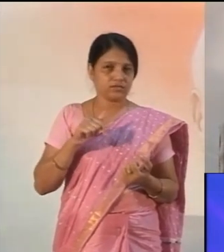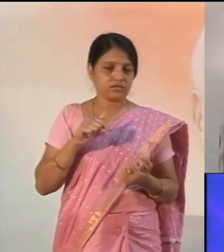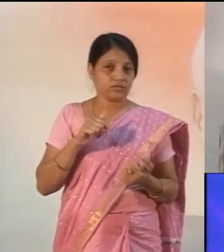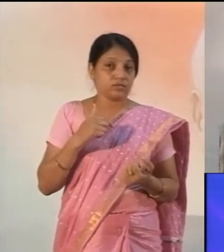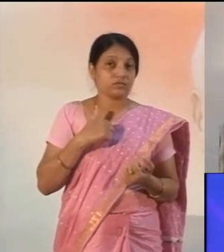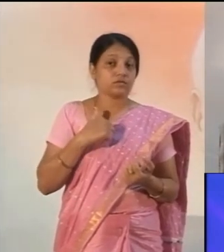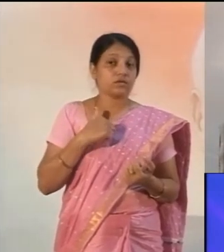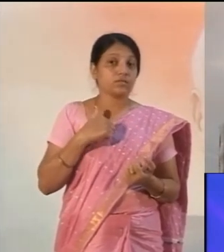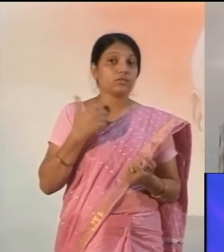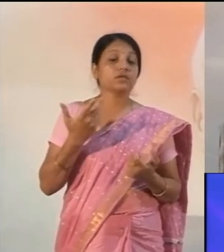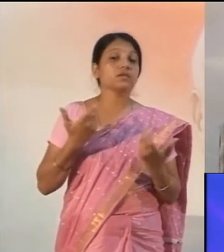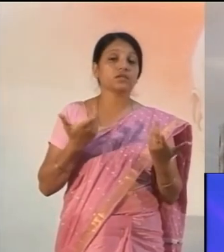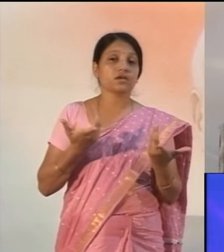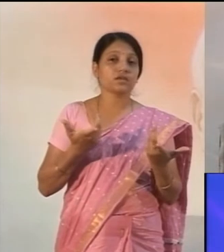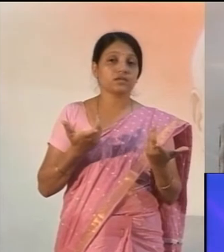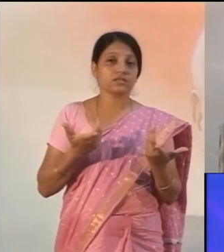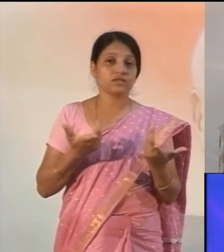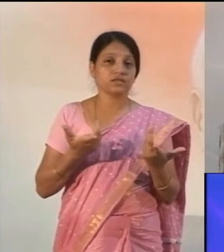करना चाहिए?